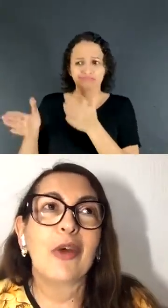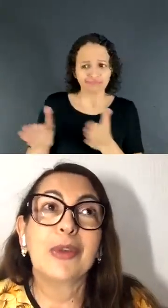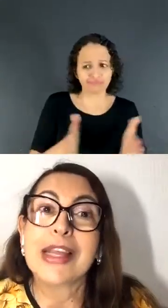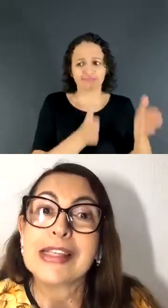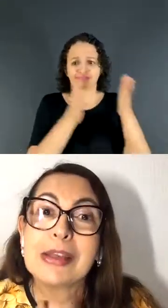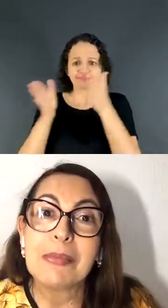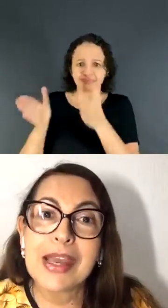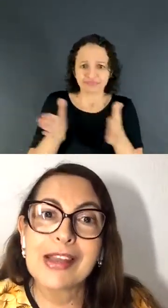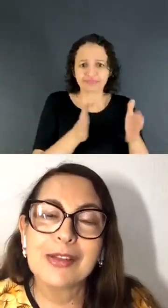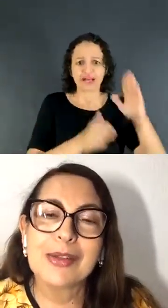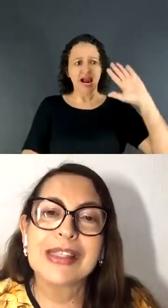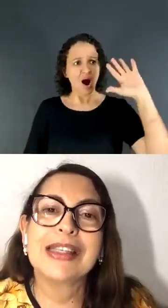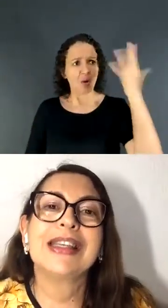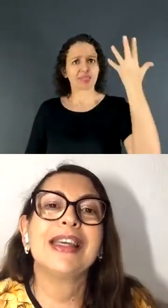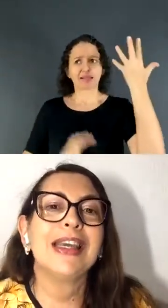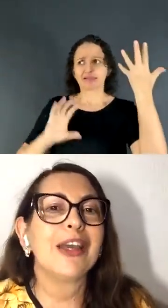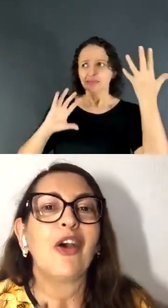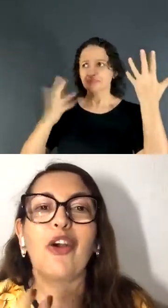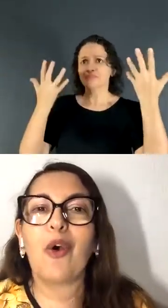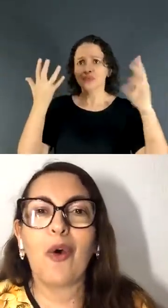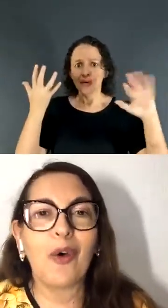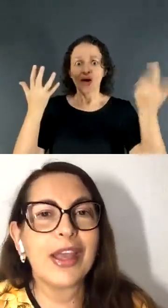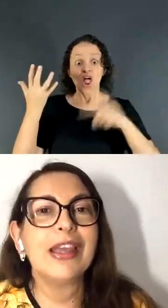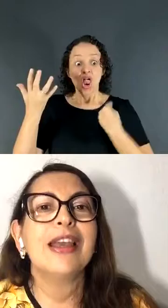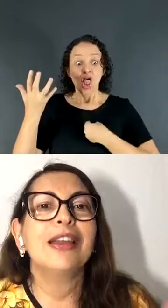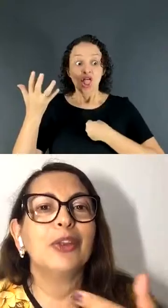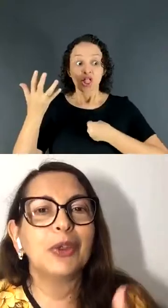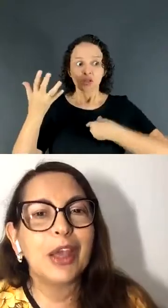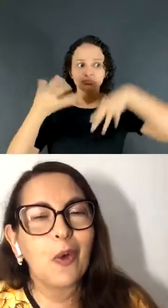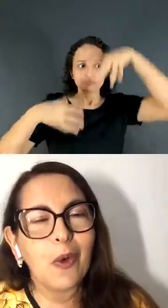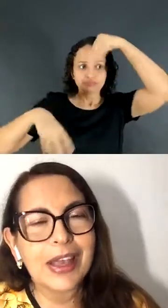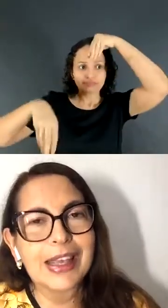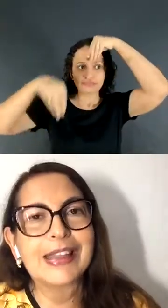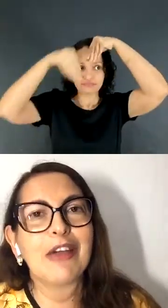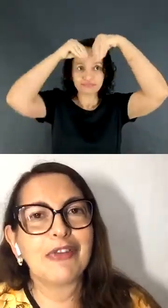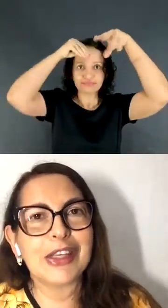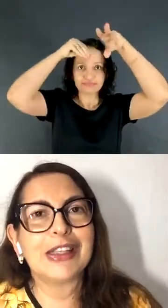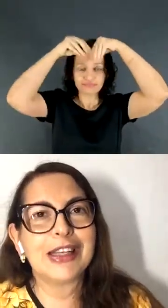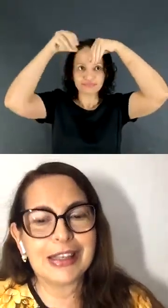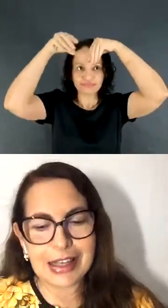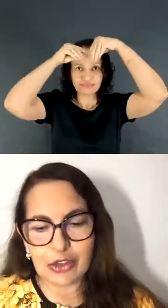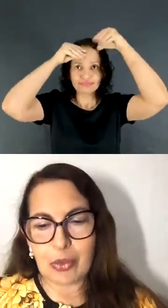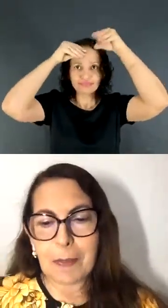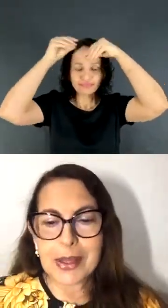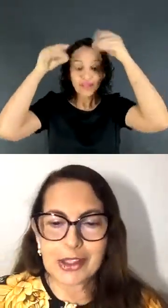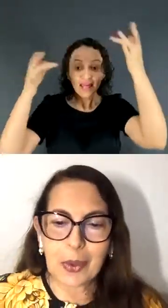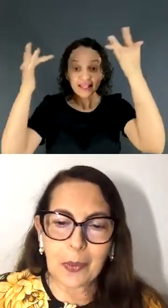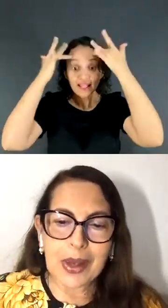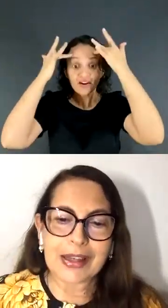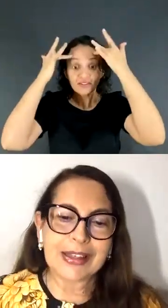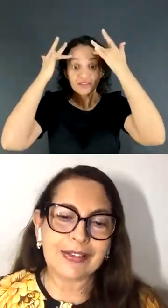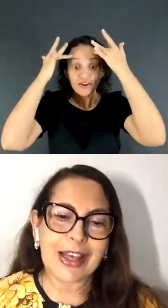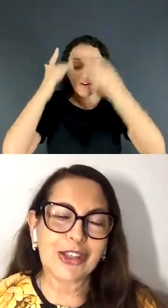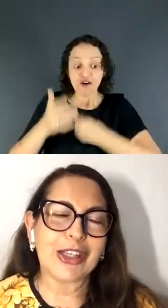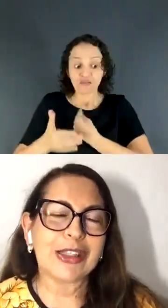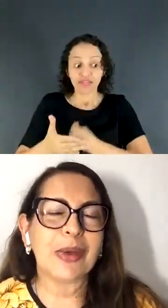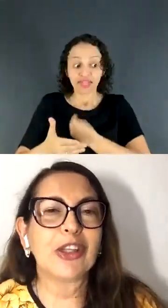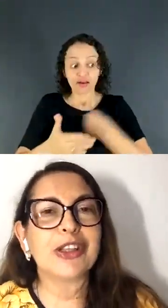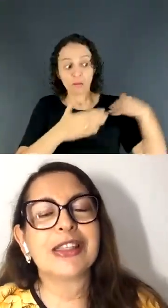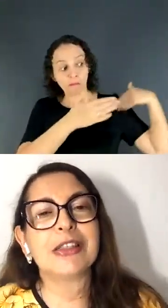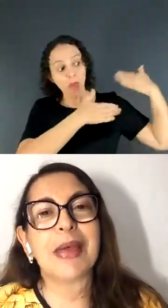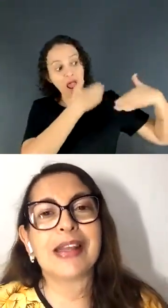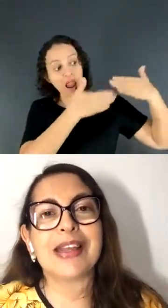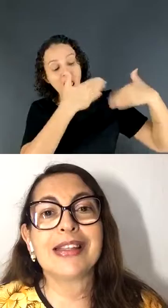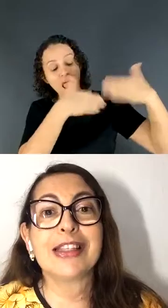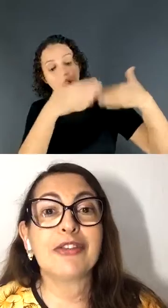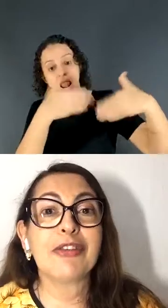de acontecimentos que ocorrem no decorrer da vida de uma pessoa, né, gente? São as